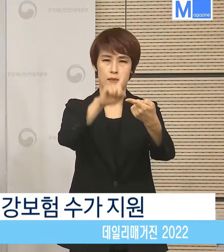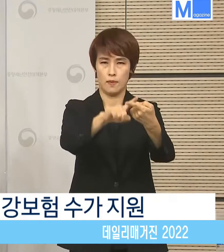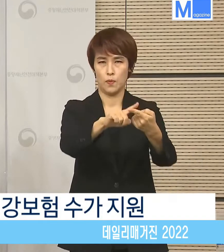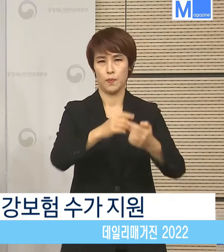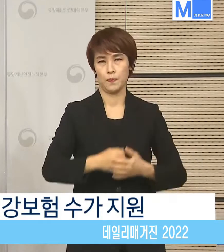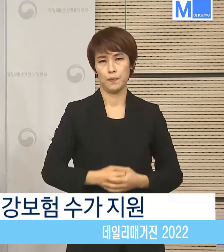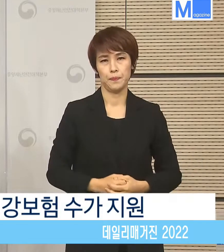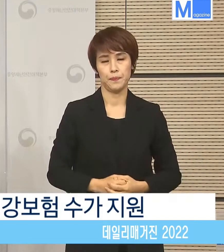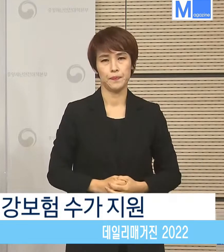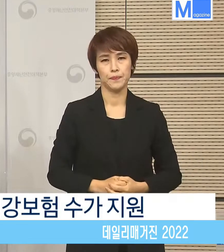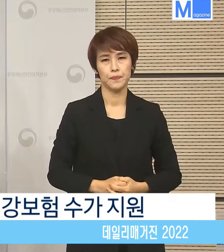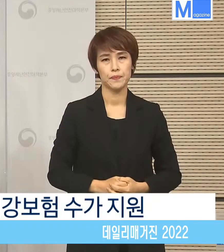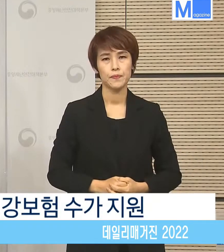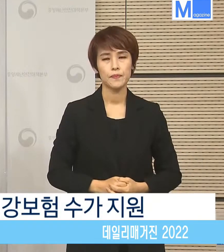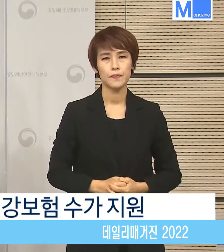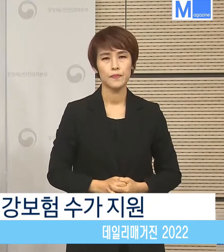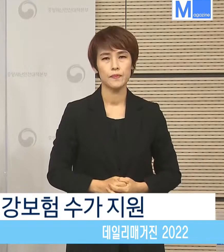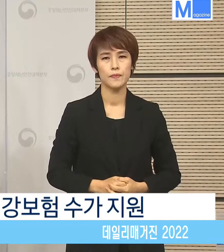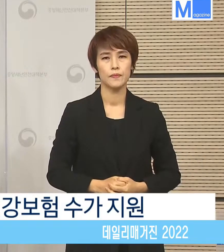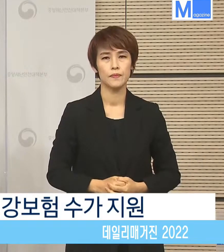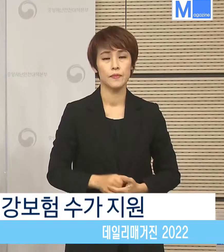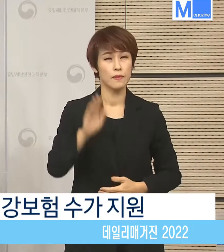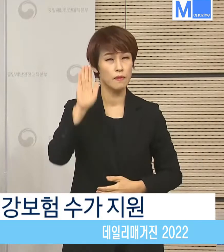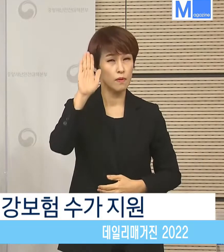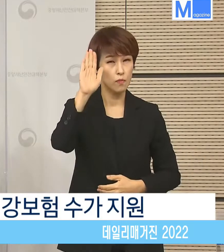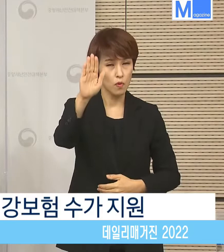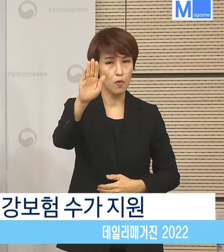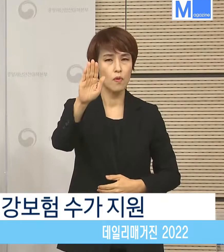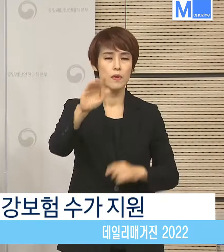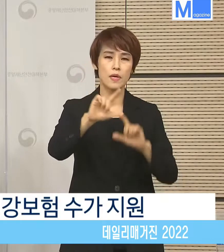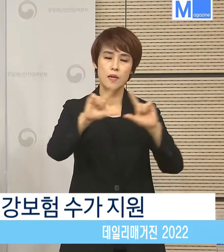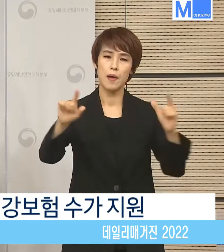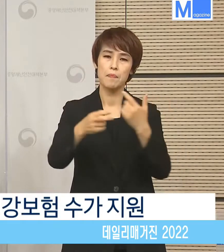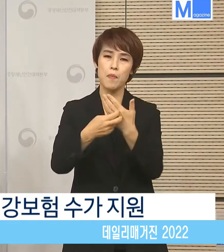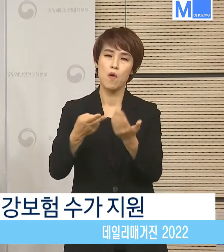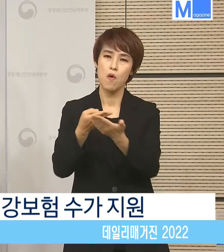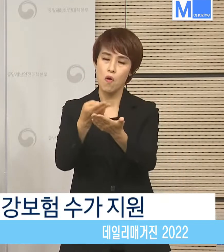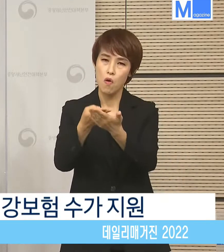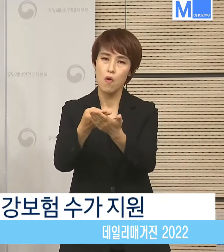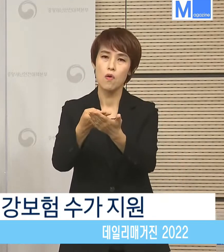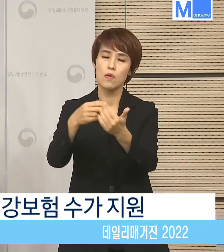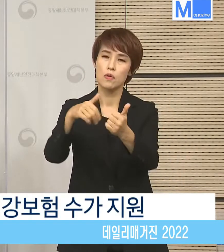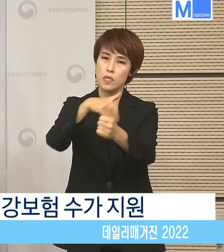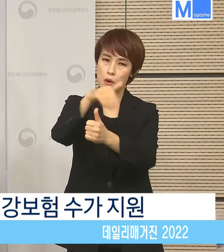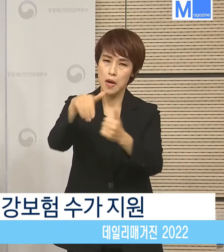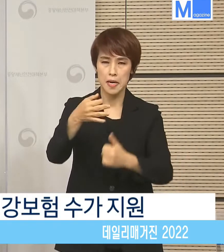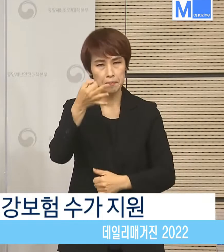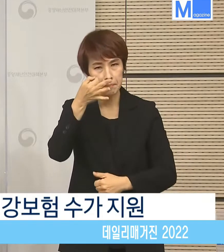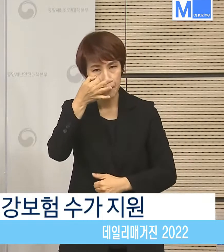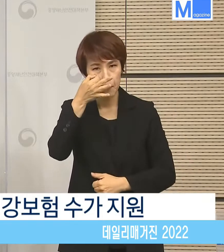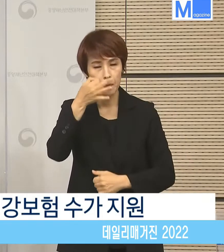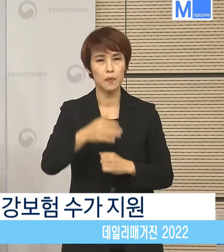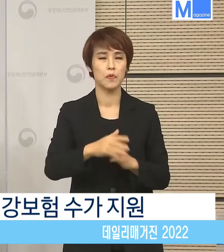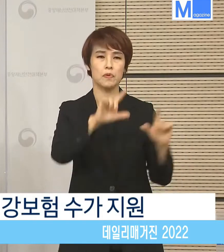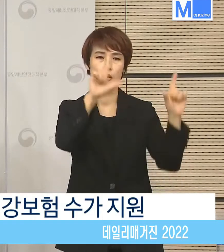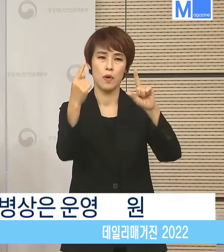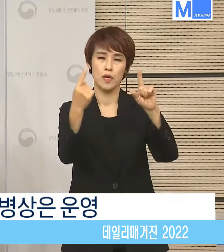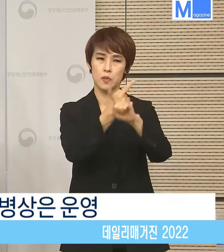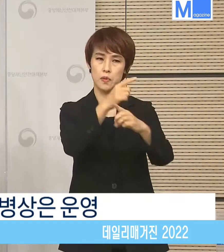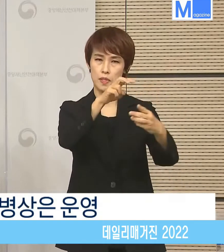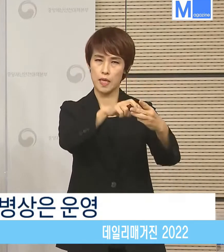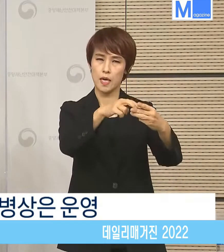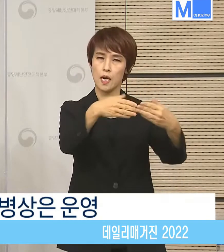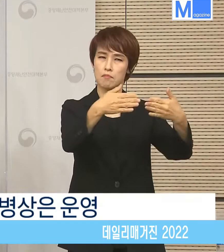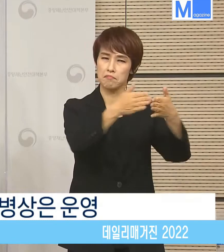방침입니다. 이후 중장기적으로는 일반 의료체계로의 전환 과정을 지켜보면서 생활치료센터